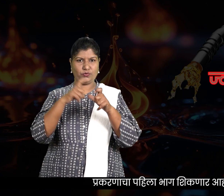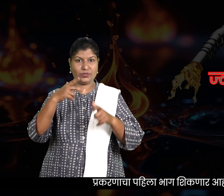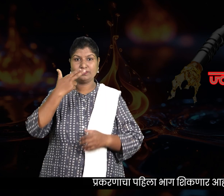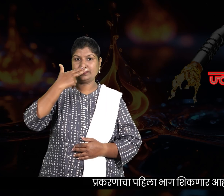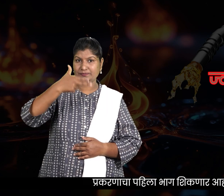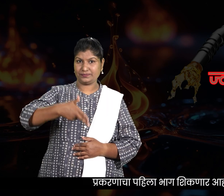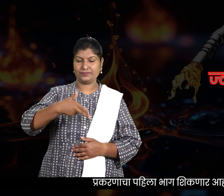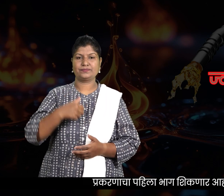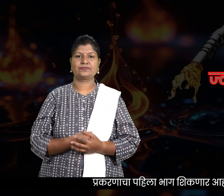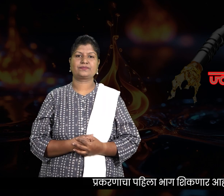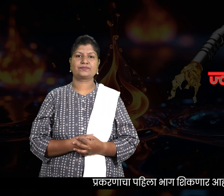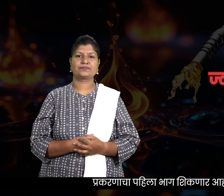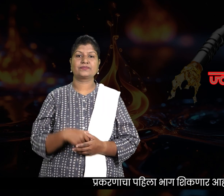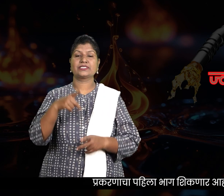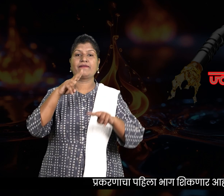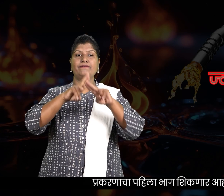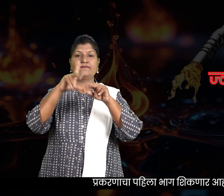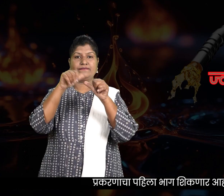प्रकरणाचा पहिला भाग शिकणार आहोत.